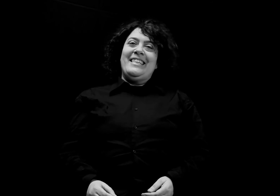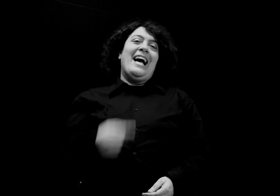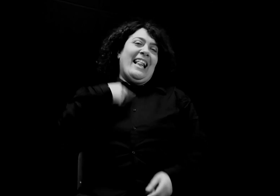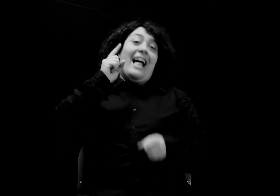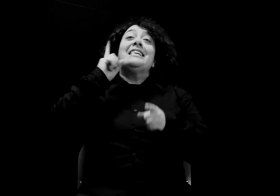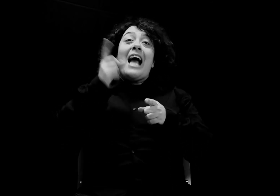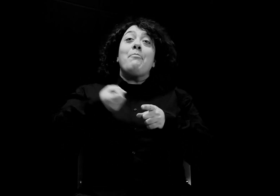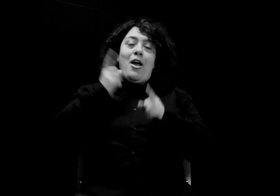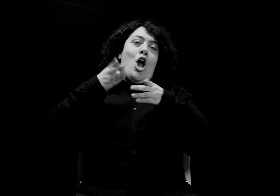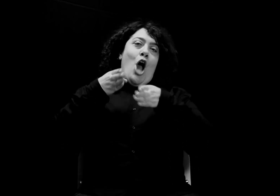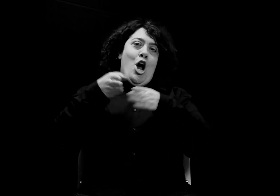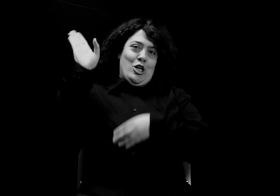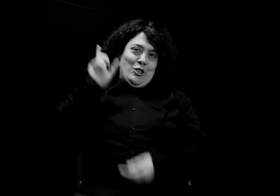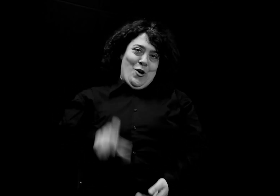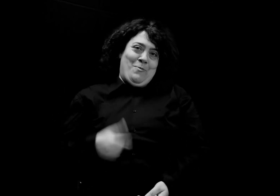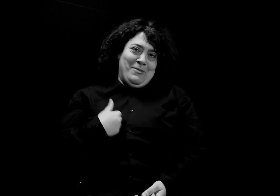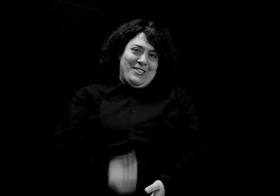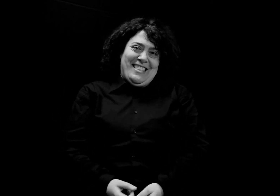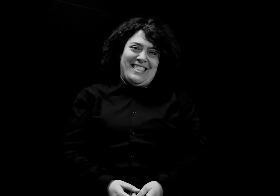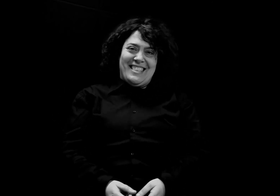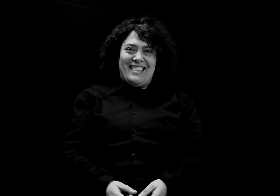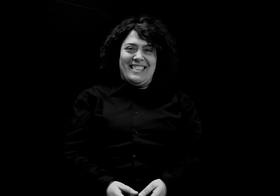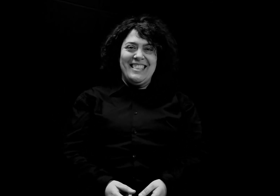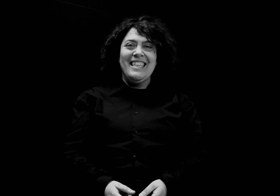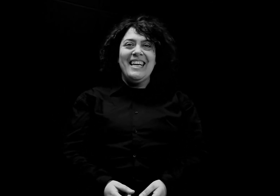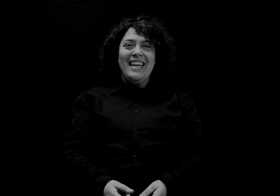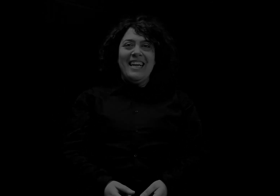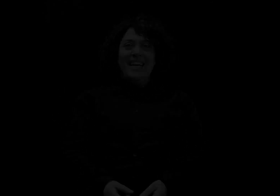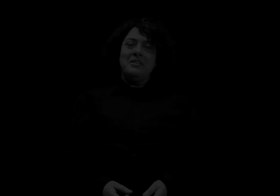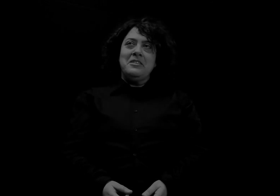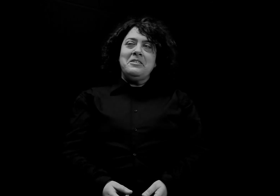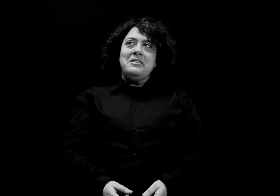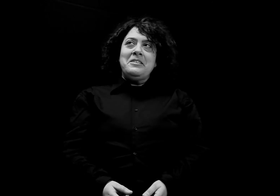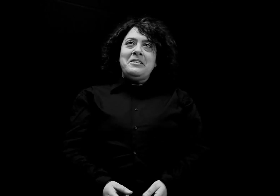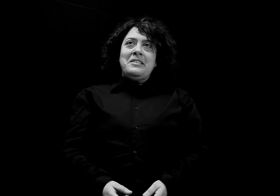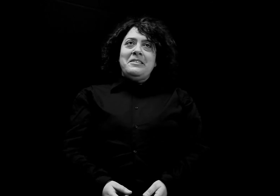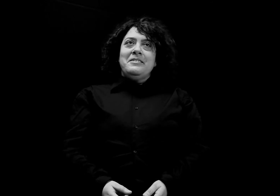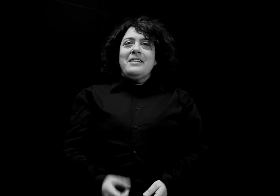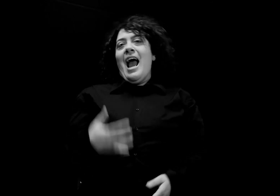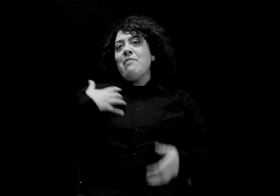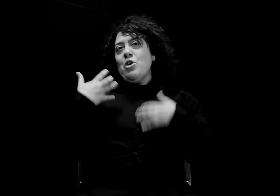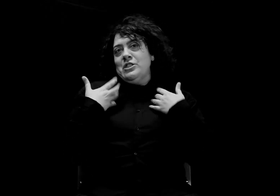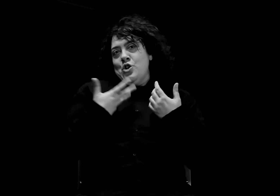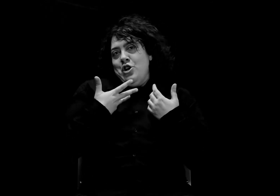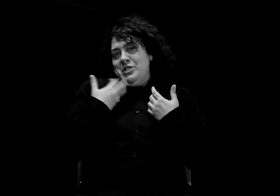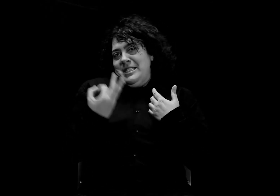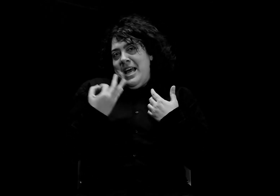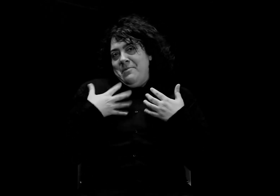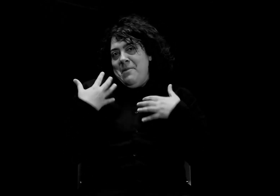brava se dovessi creare una poesia dovrei prima a far frequentare un corso l'emozione c'è sempre